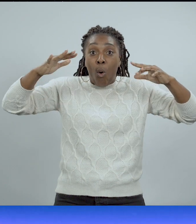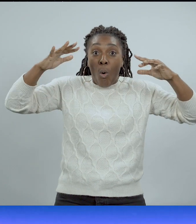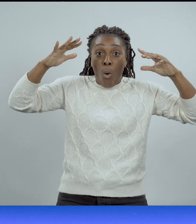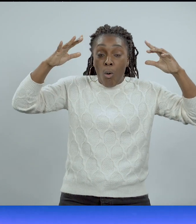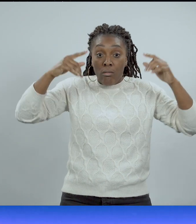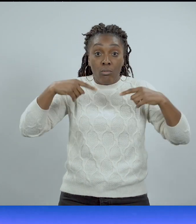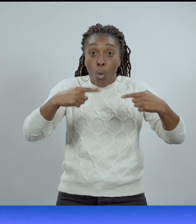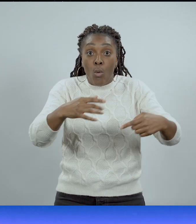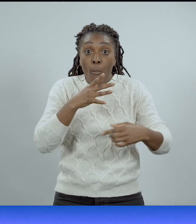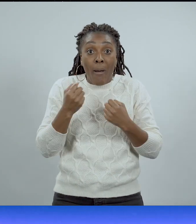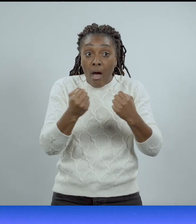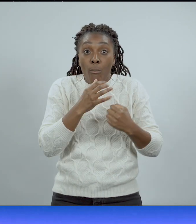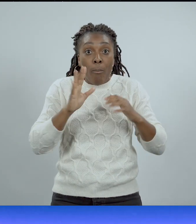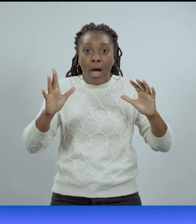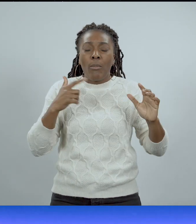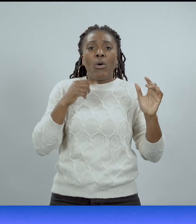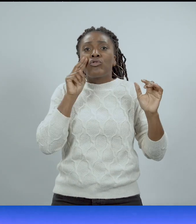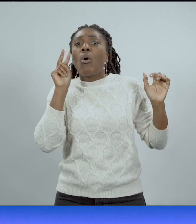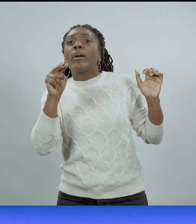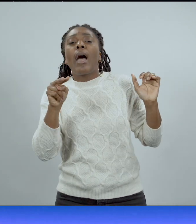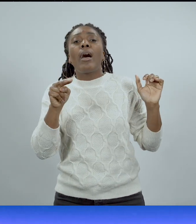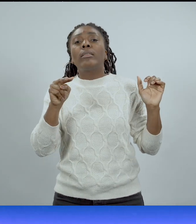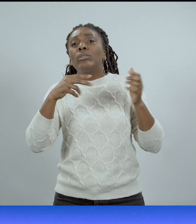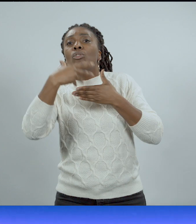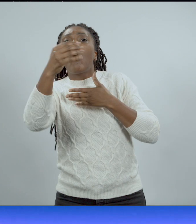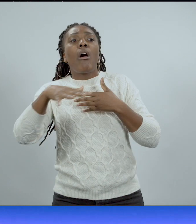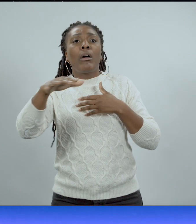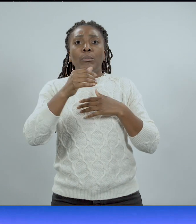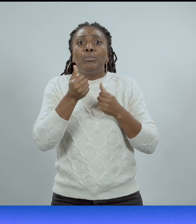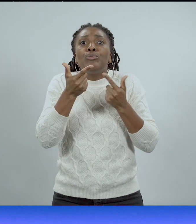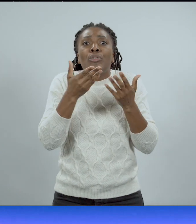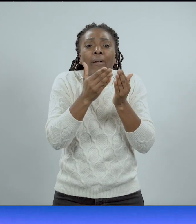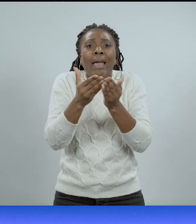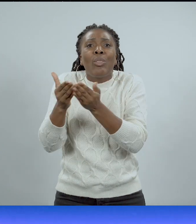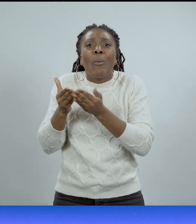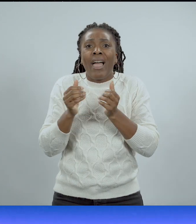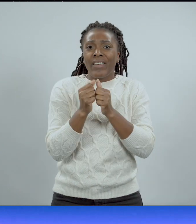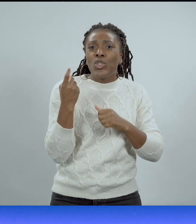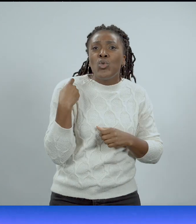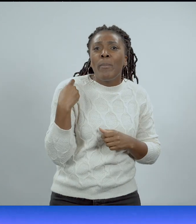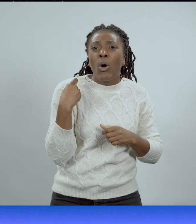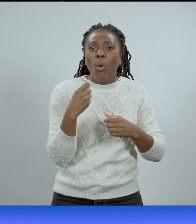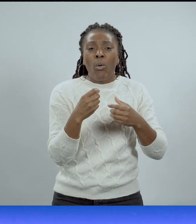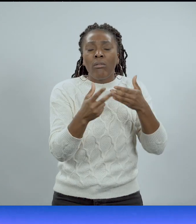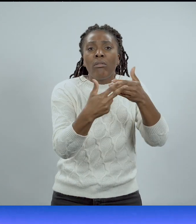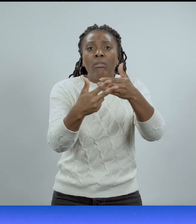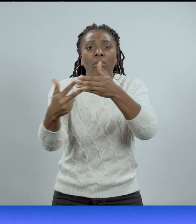inondées et impraticables. Je regarde dehors et je vois plusieurs canoës portant des